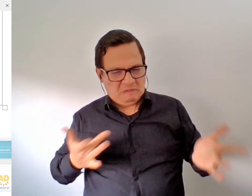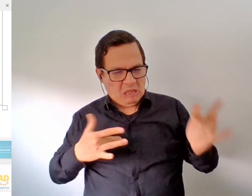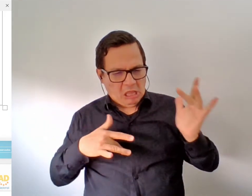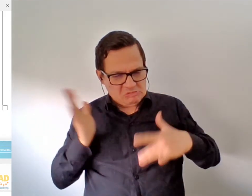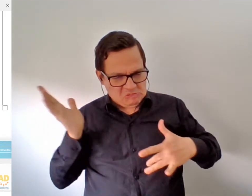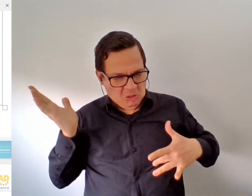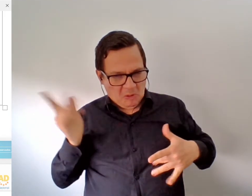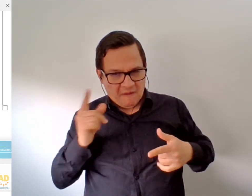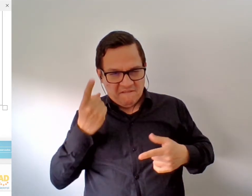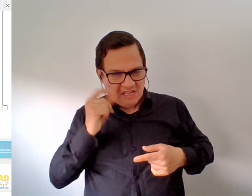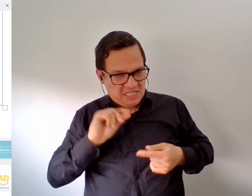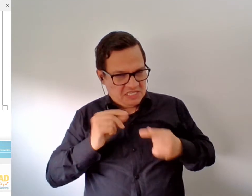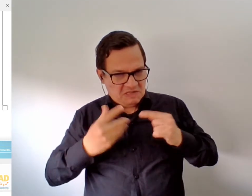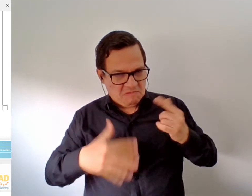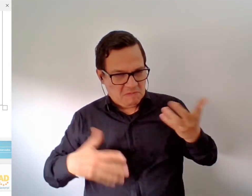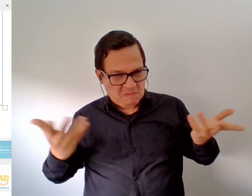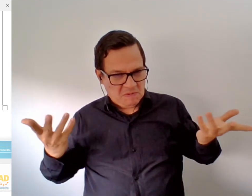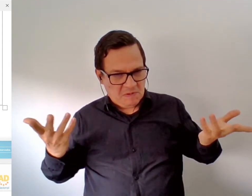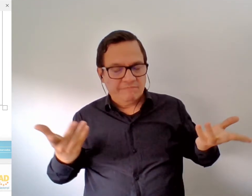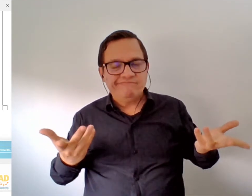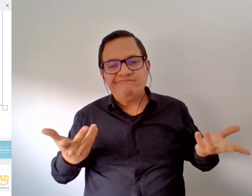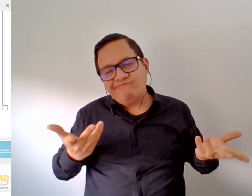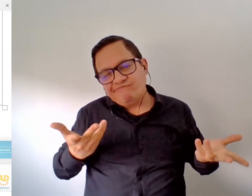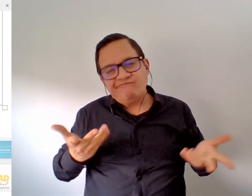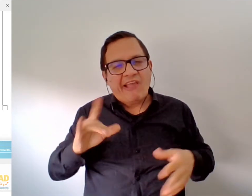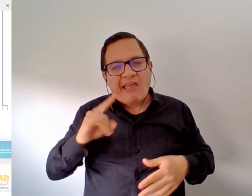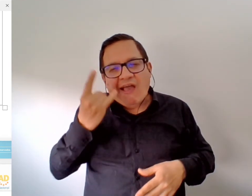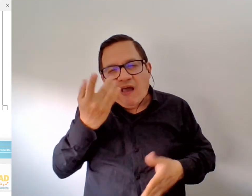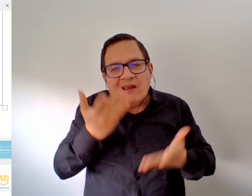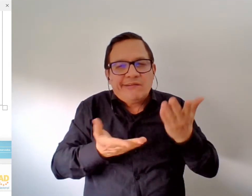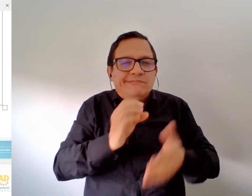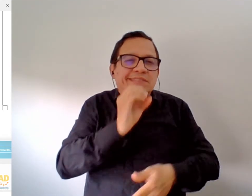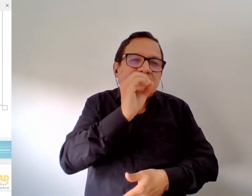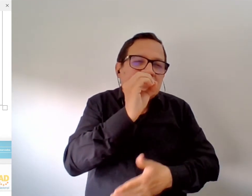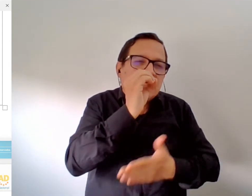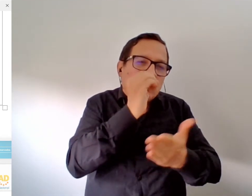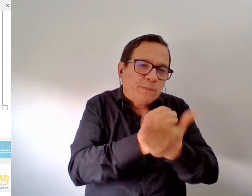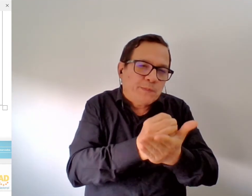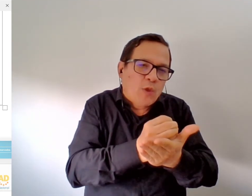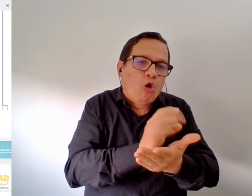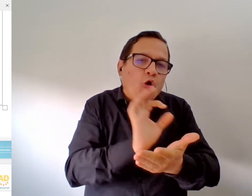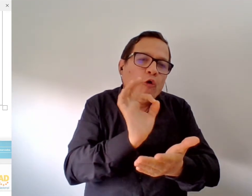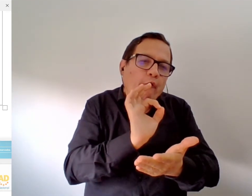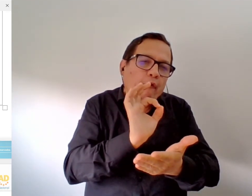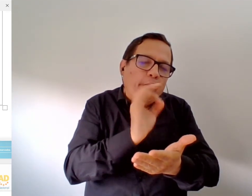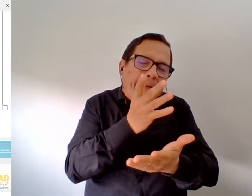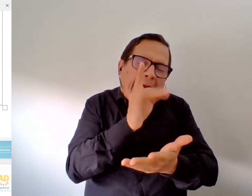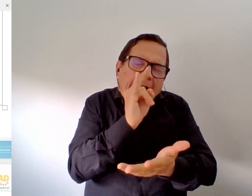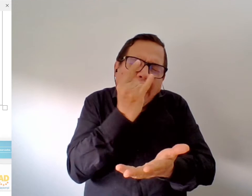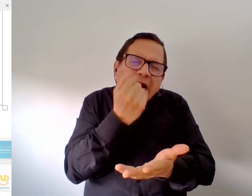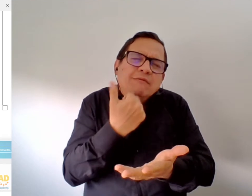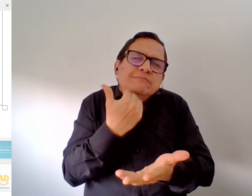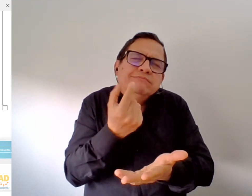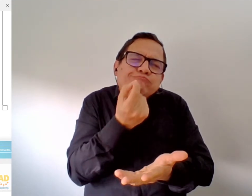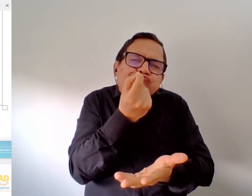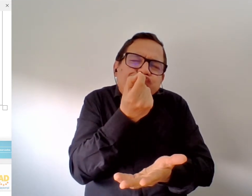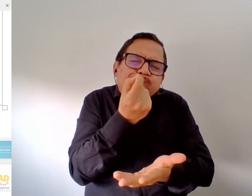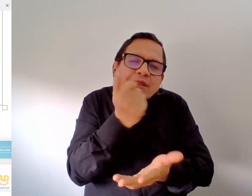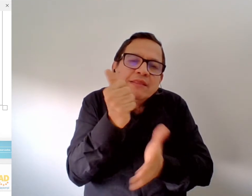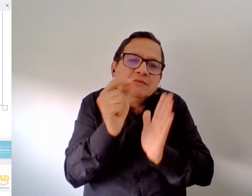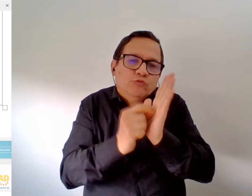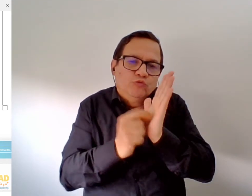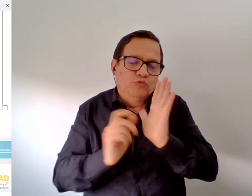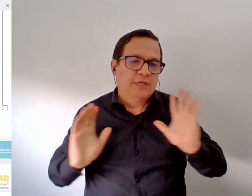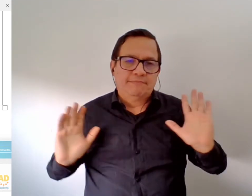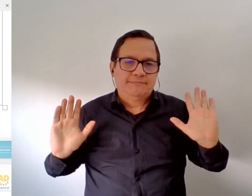ni argumentadas. Si su trabajo se encuentra en este nivel, puede obtener entre 0 puntos y 10